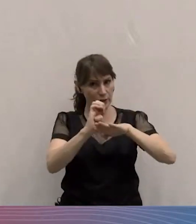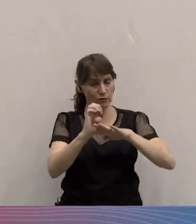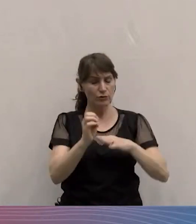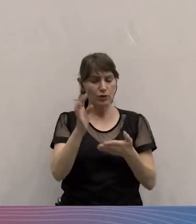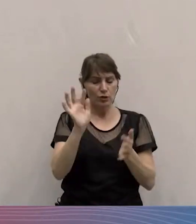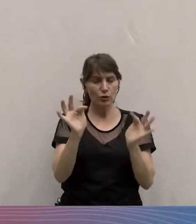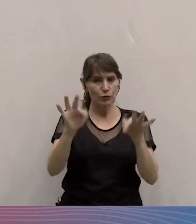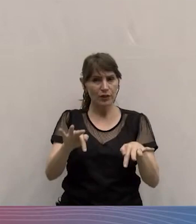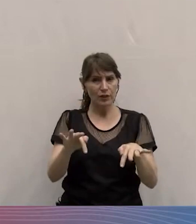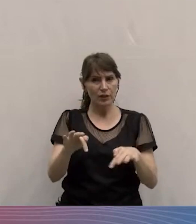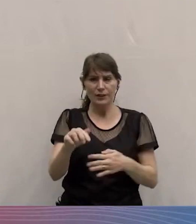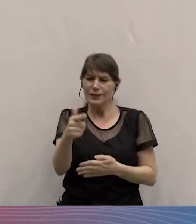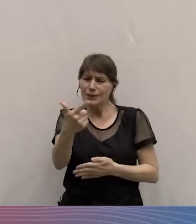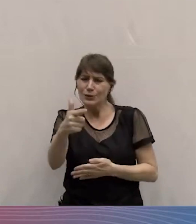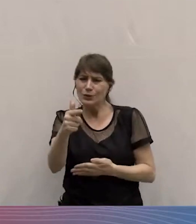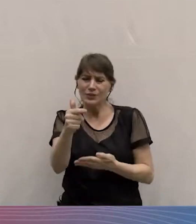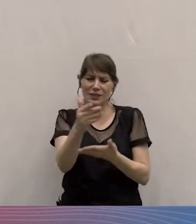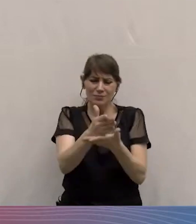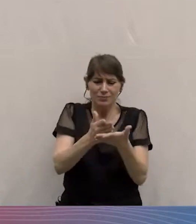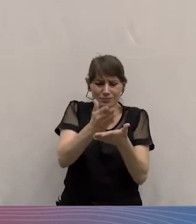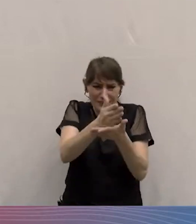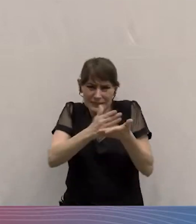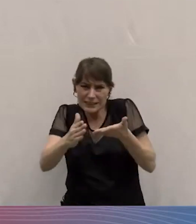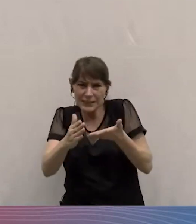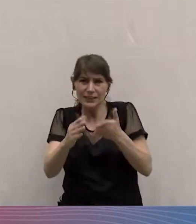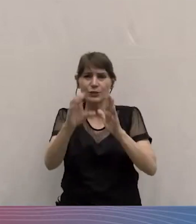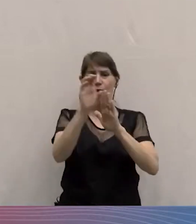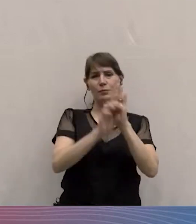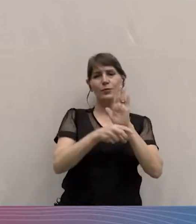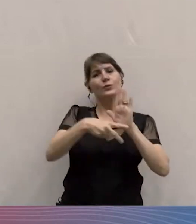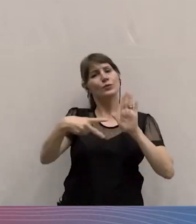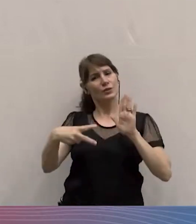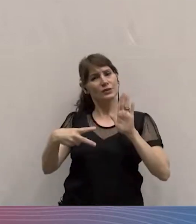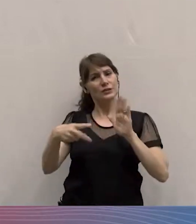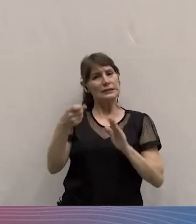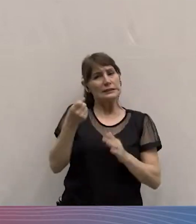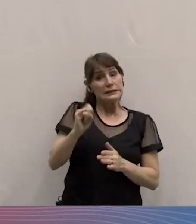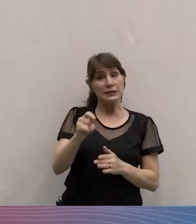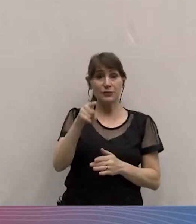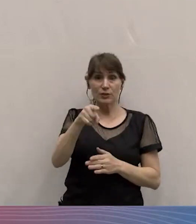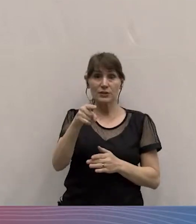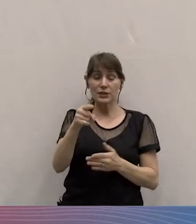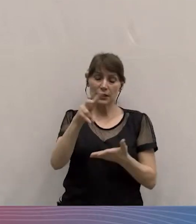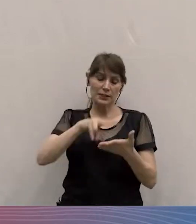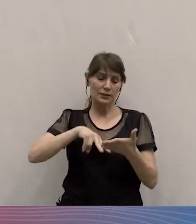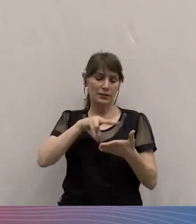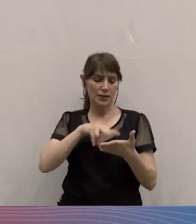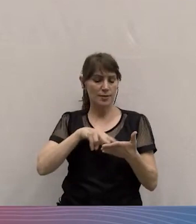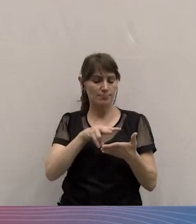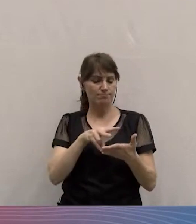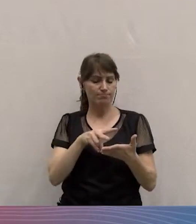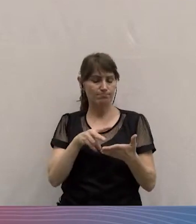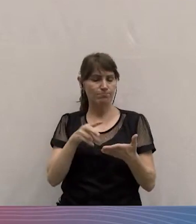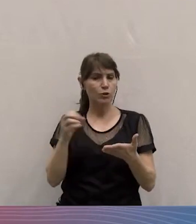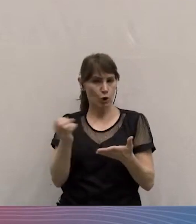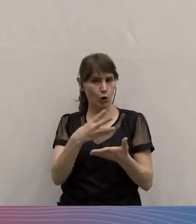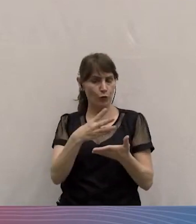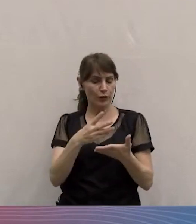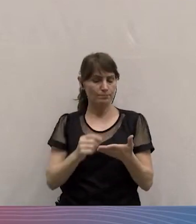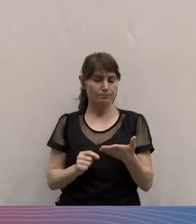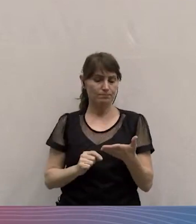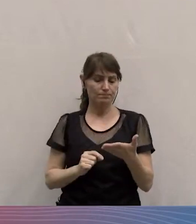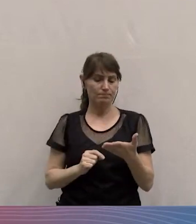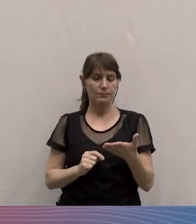não existe uma separação do começo do capítulo 2. Se você lê agora dessa forma, na